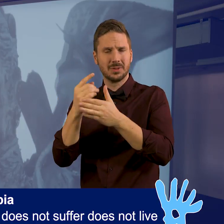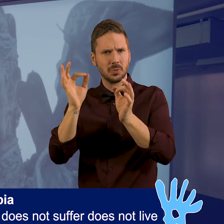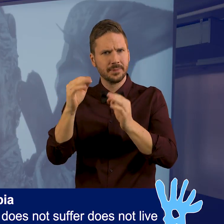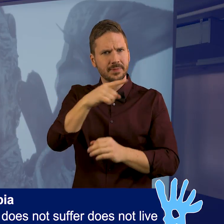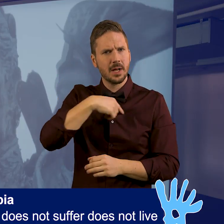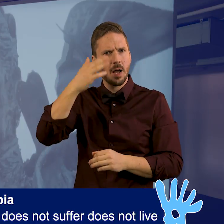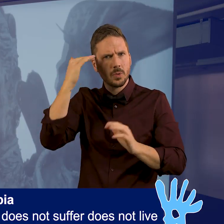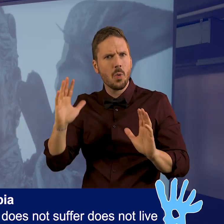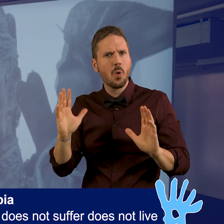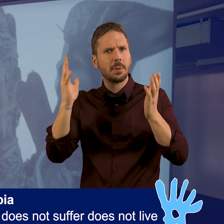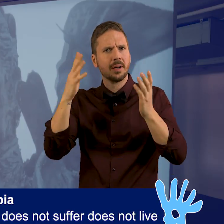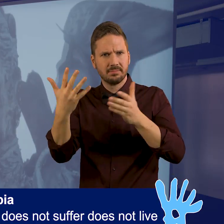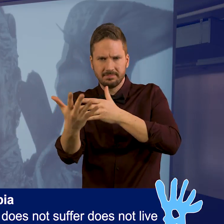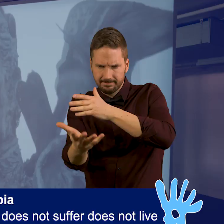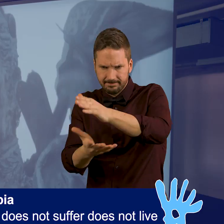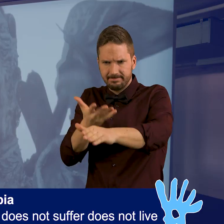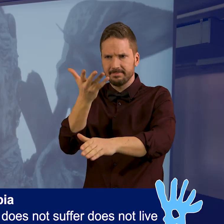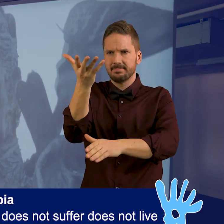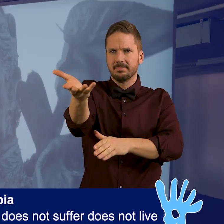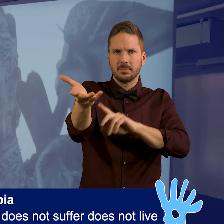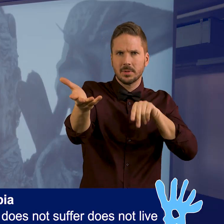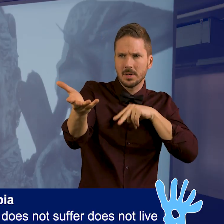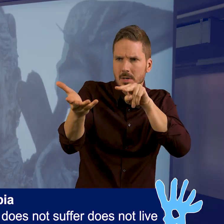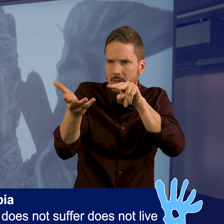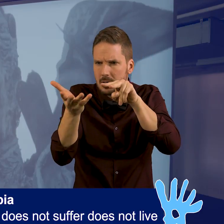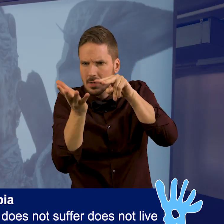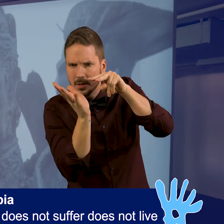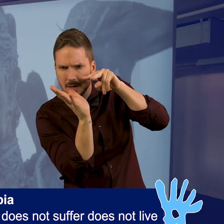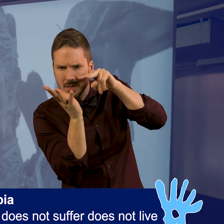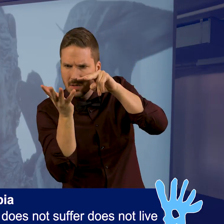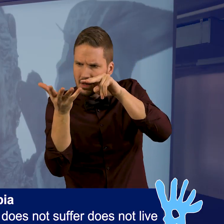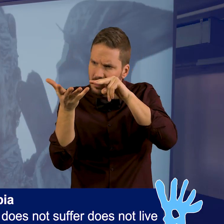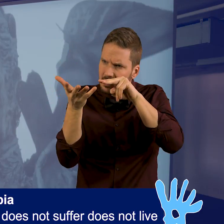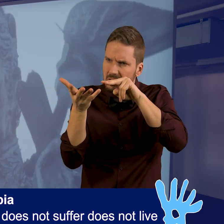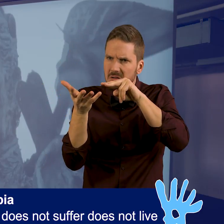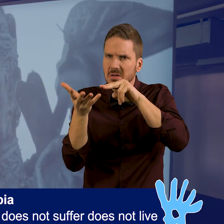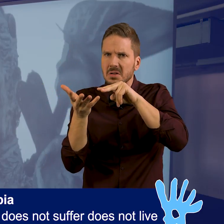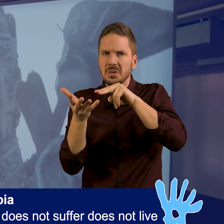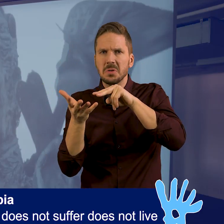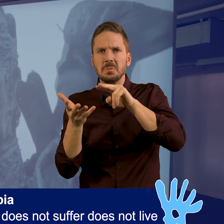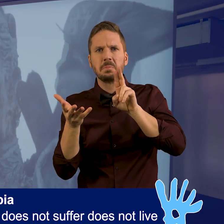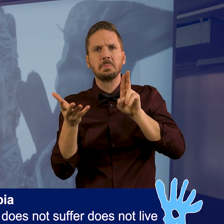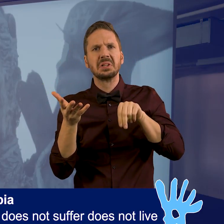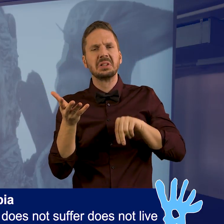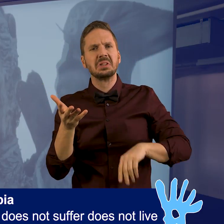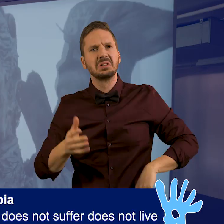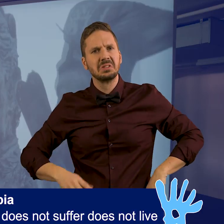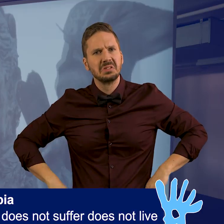ett maktspel. Det mesta är historiska cykler snarare än dramatiska skeden av